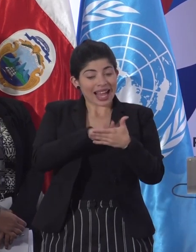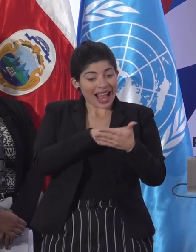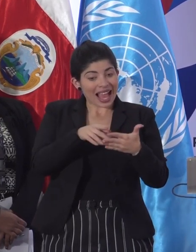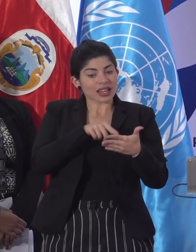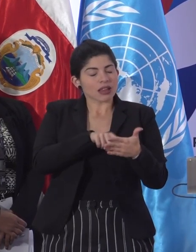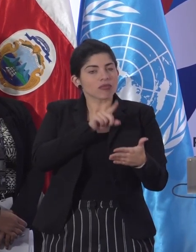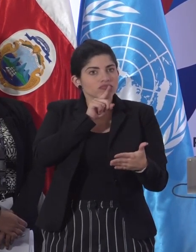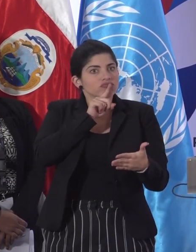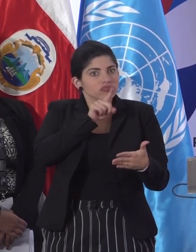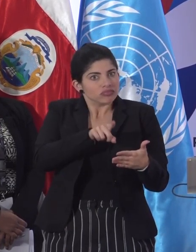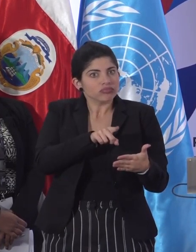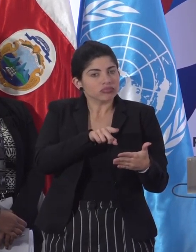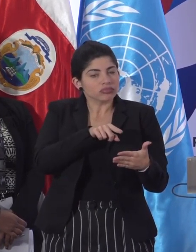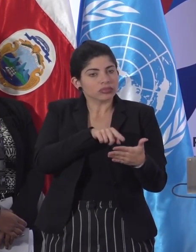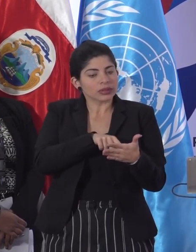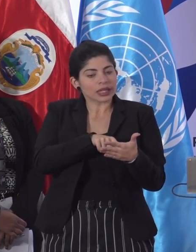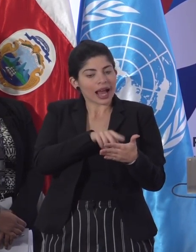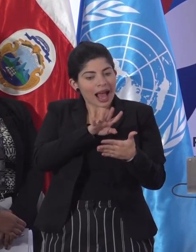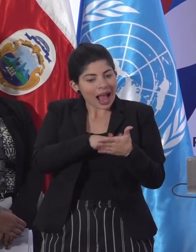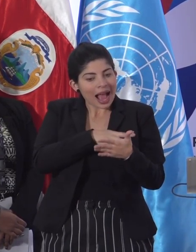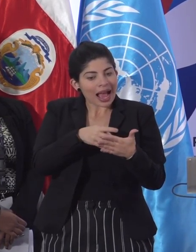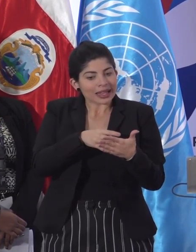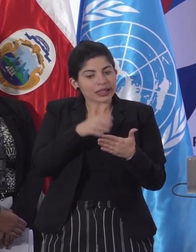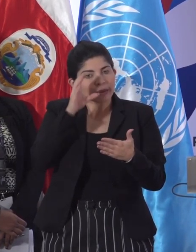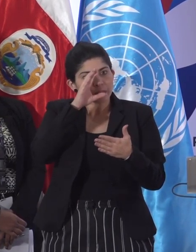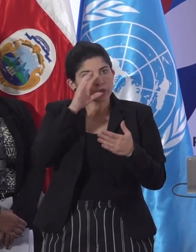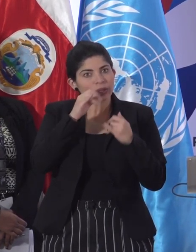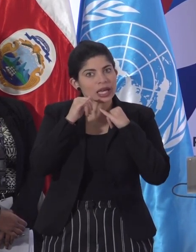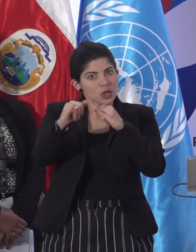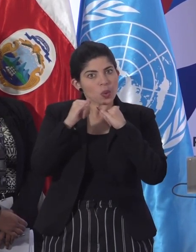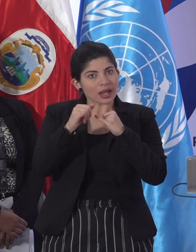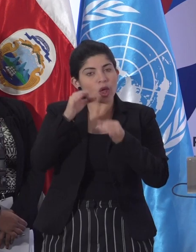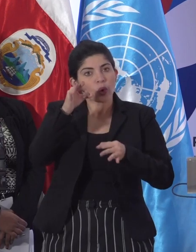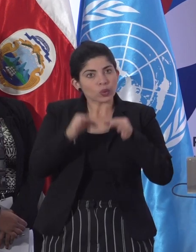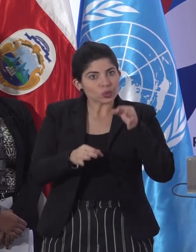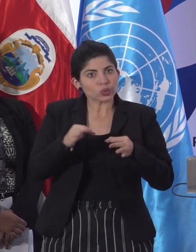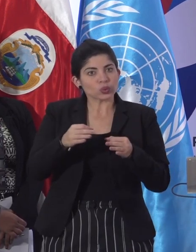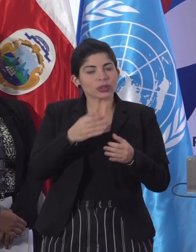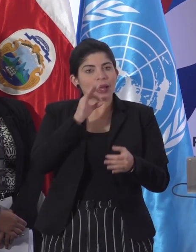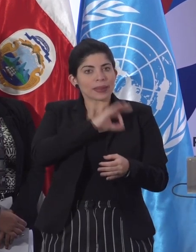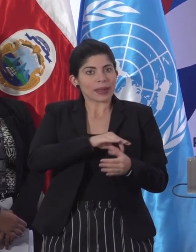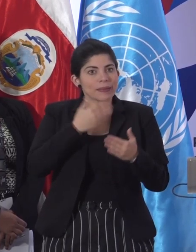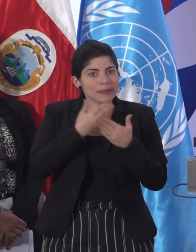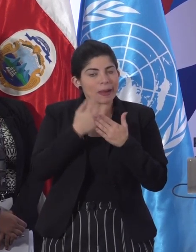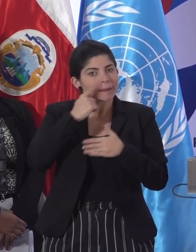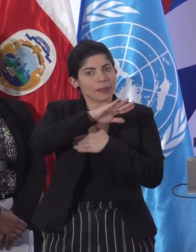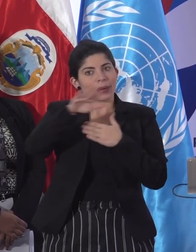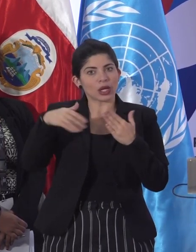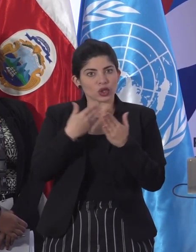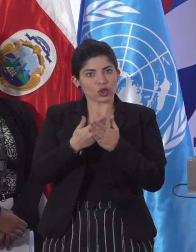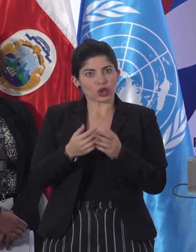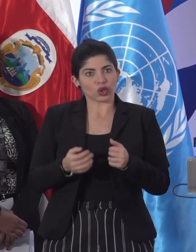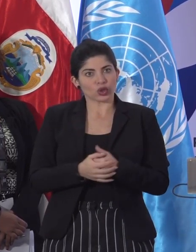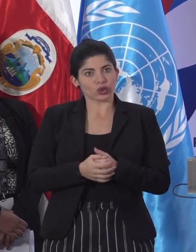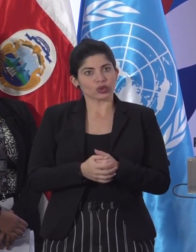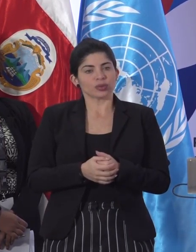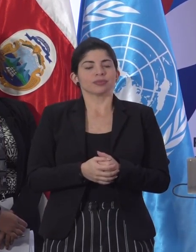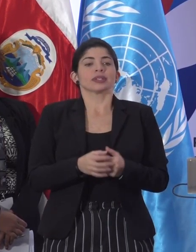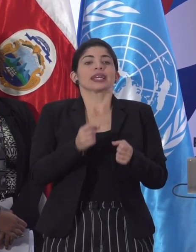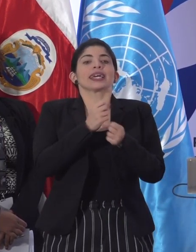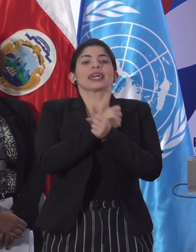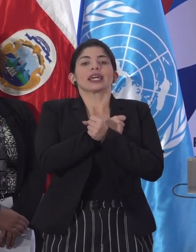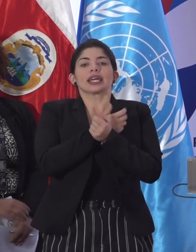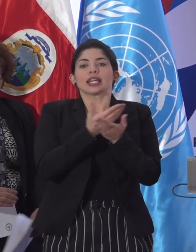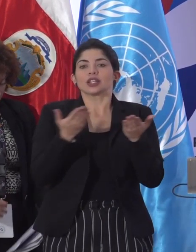que realmente sea la agenda de la igualdad, de la justicia, del bienestar para todos y todas. Queridas